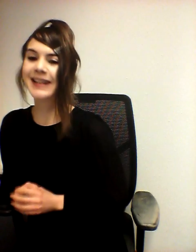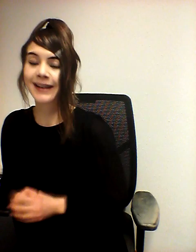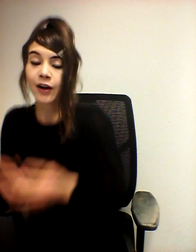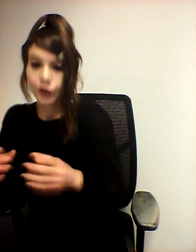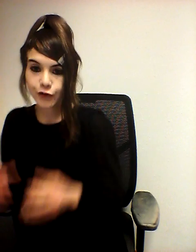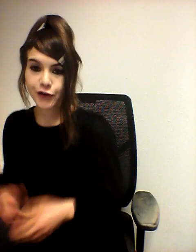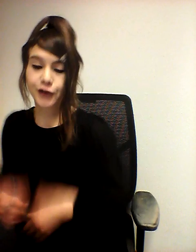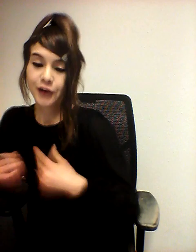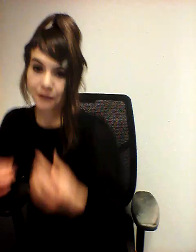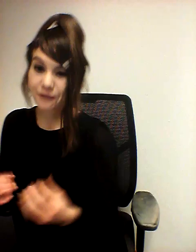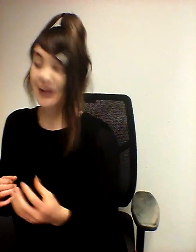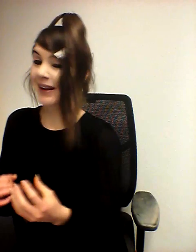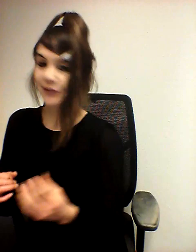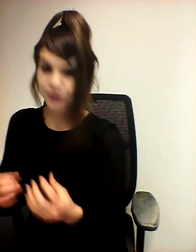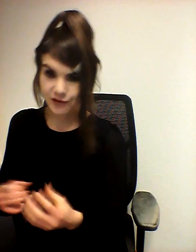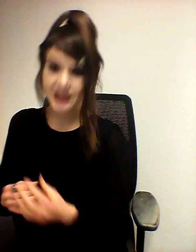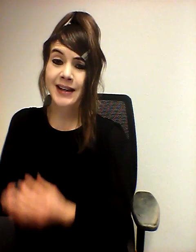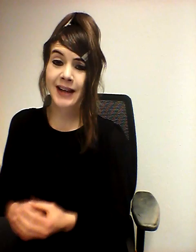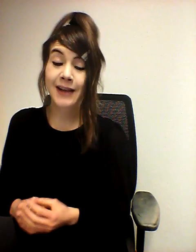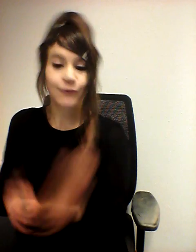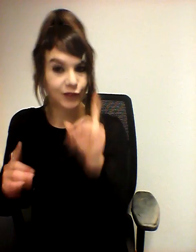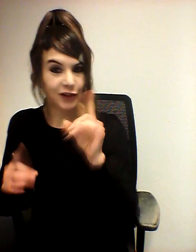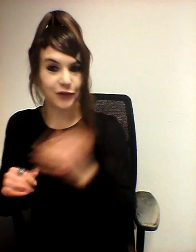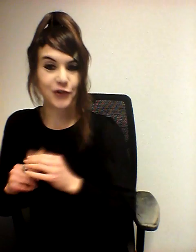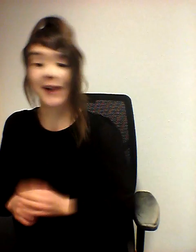wanneer de vertering, dat wil zeggen